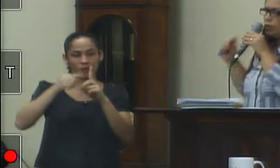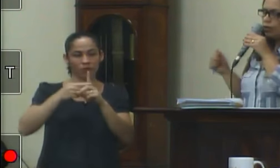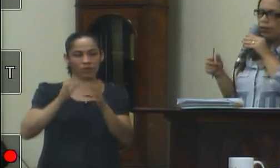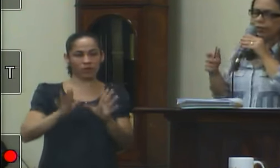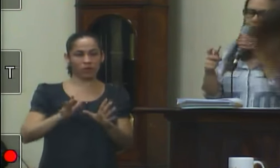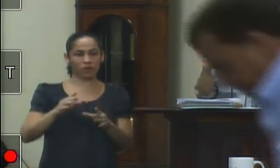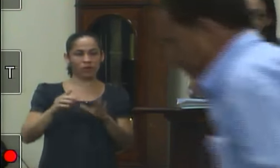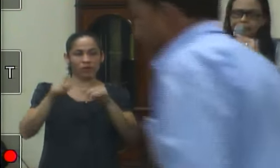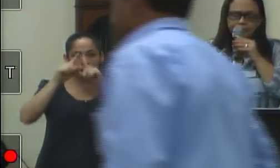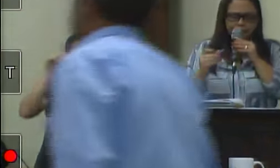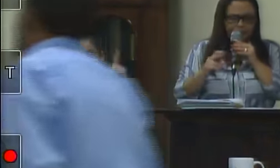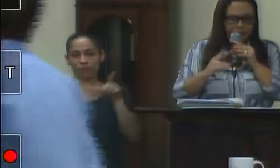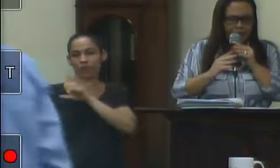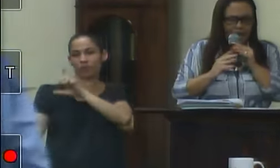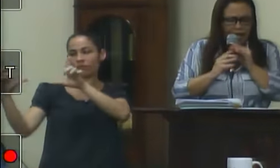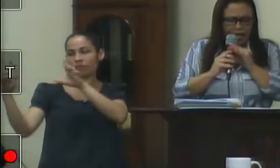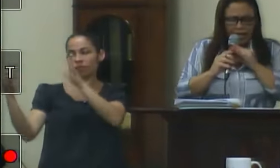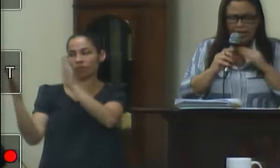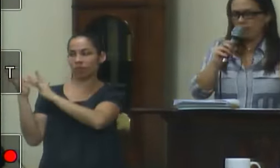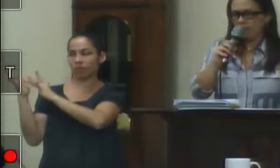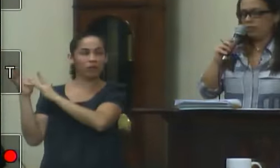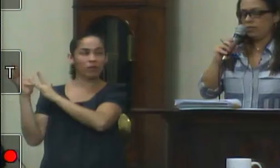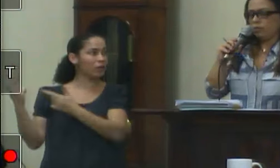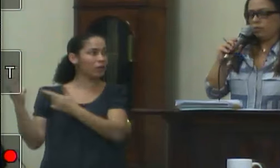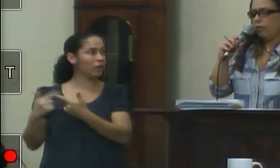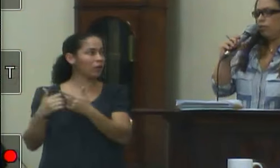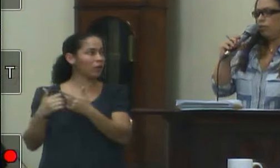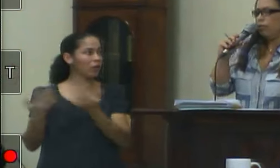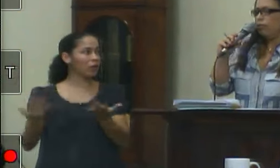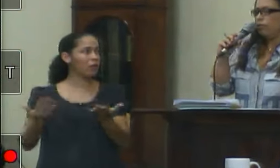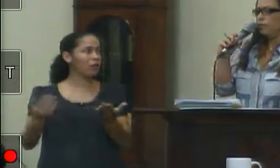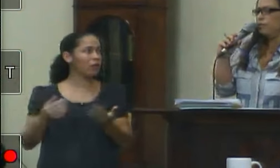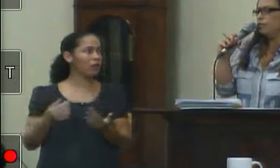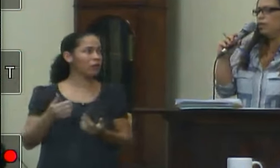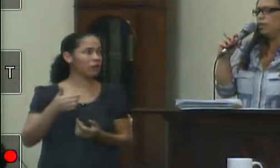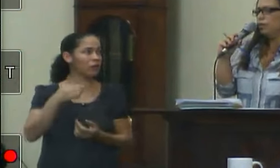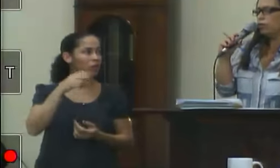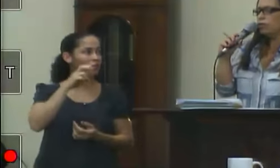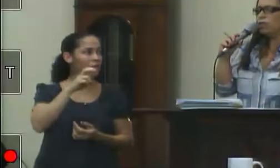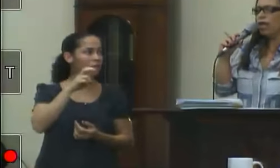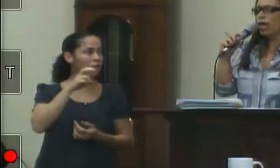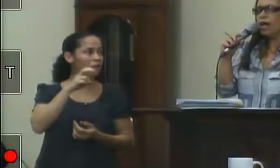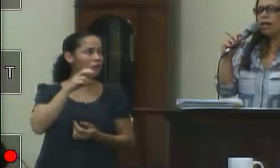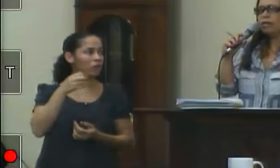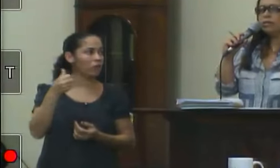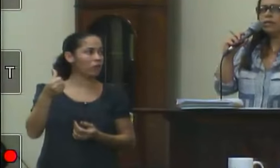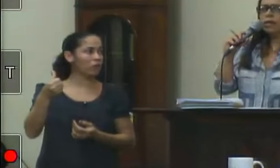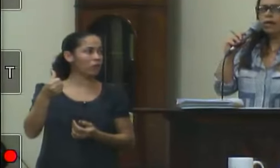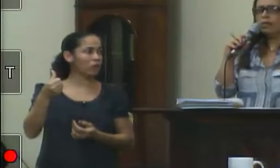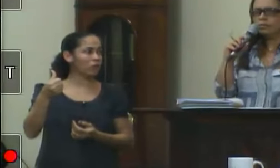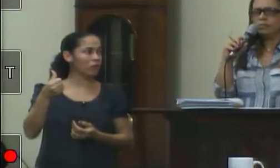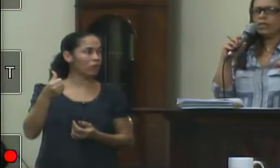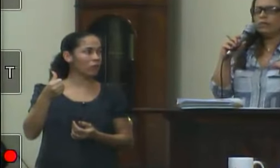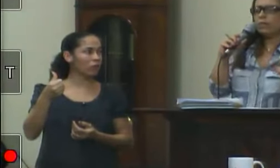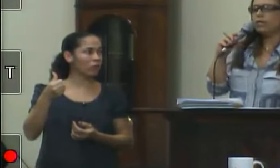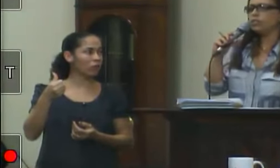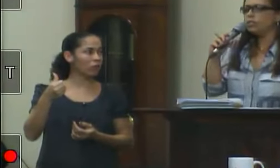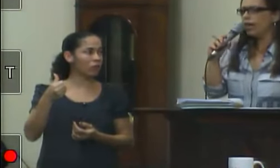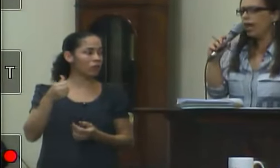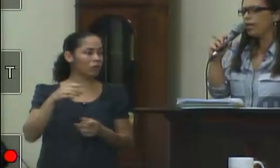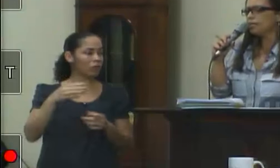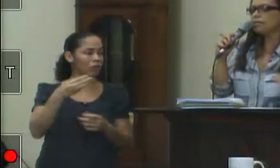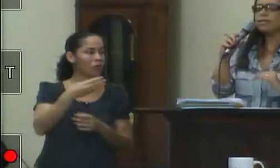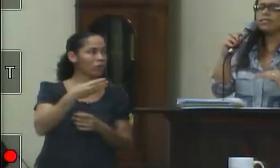senhores viram ali. Nós estamos tendo uma média de 5, 6, teve mês